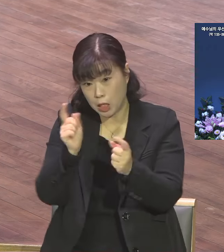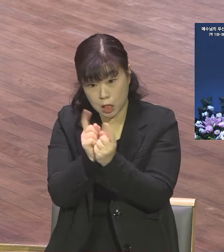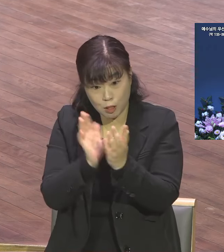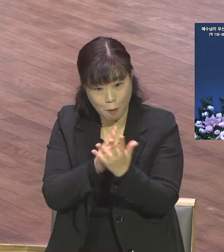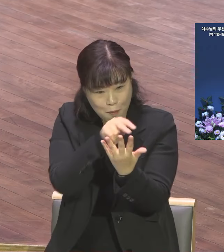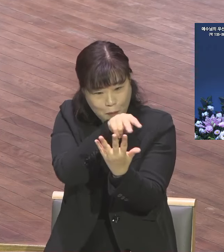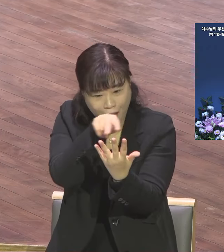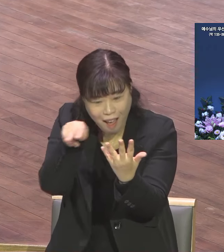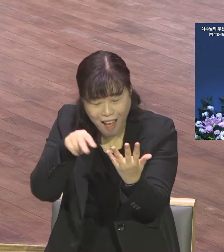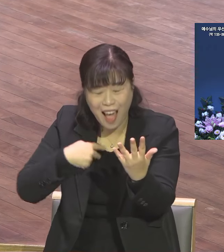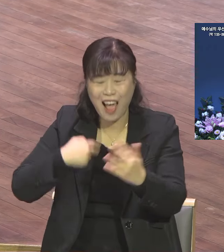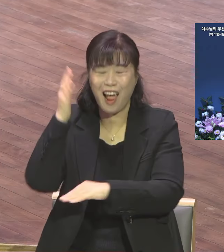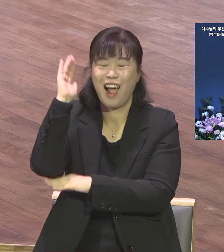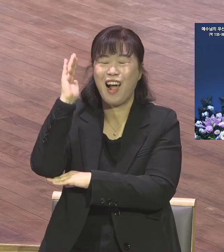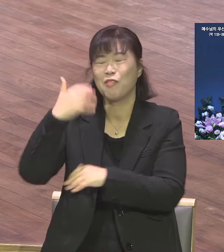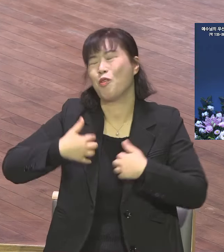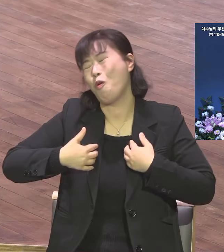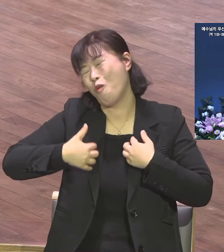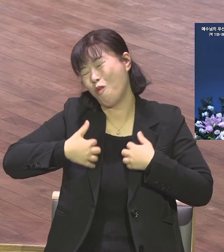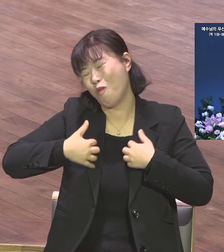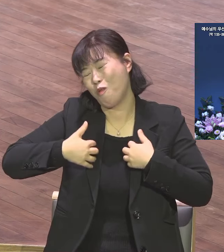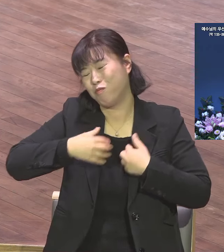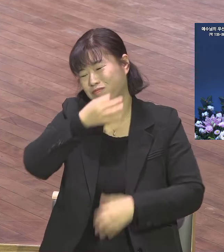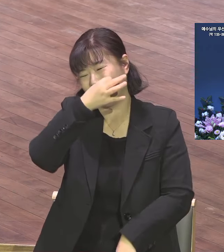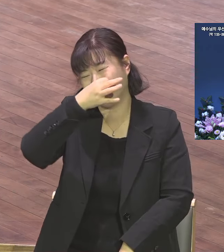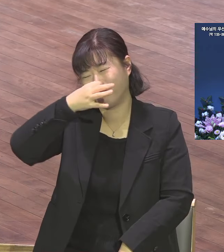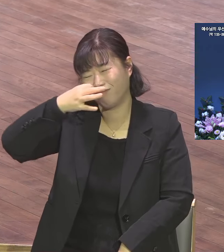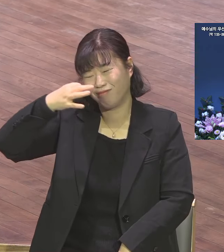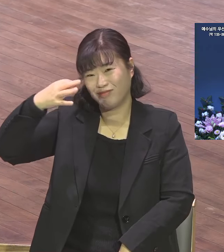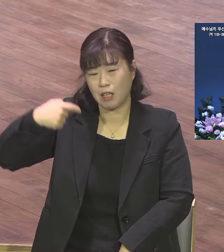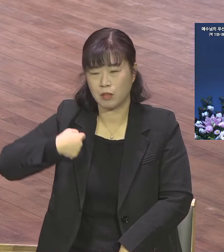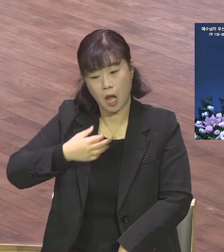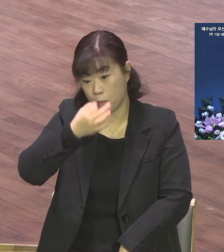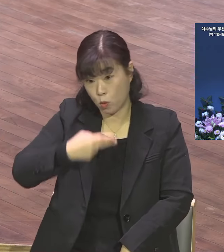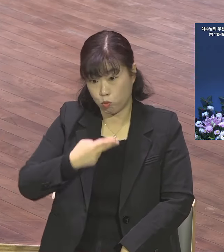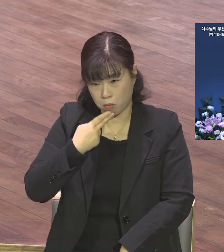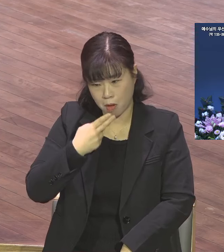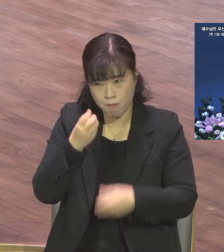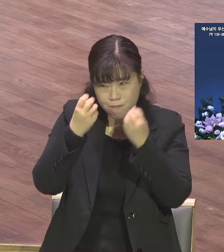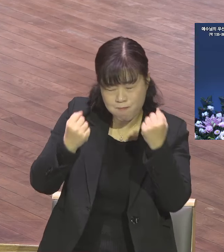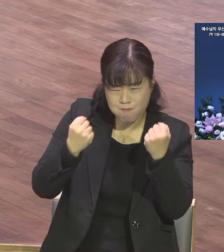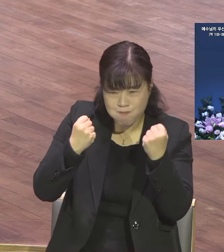직접 보면서 이렇게 설교를 하게 되니까 전혀 피곤치 않아요.